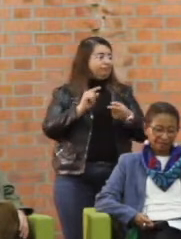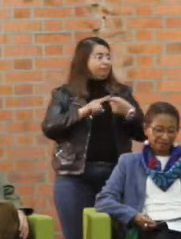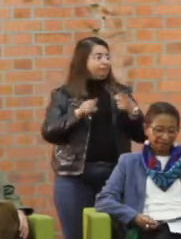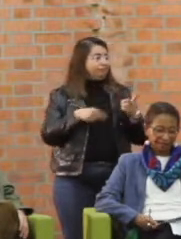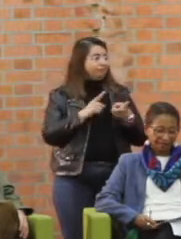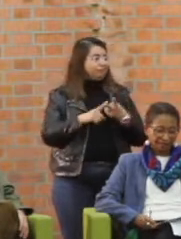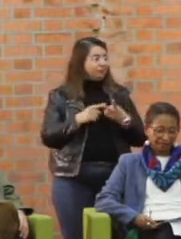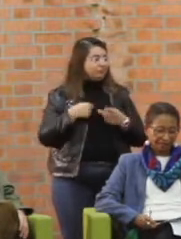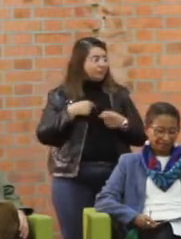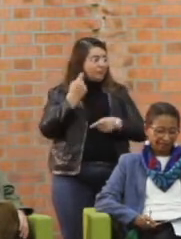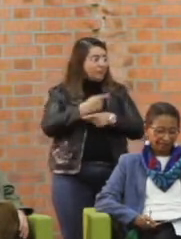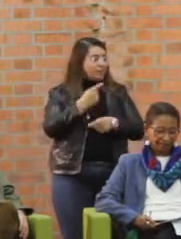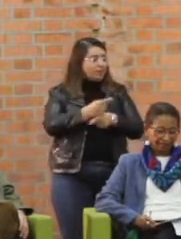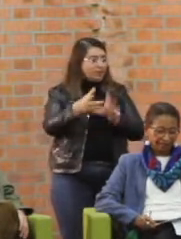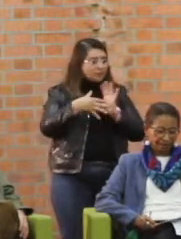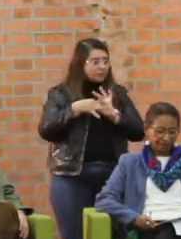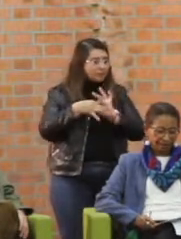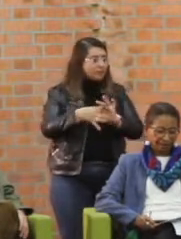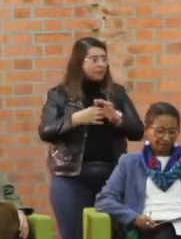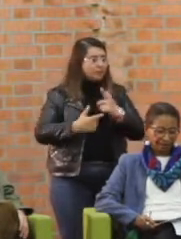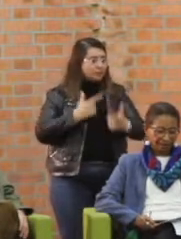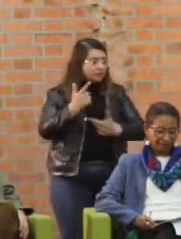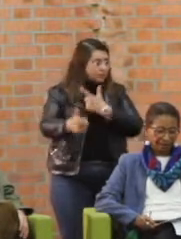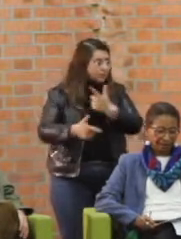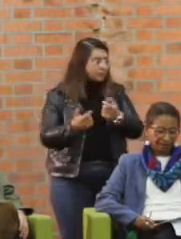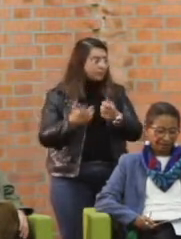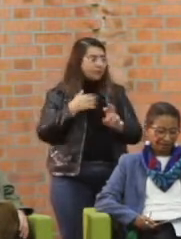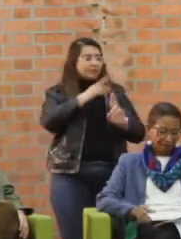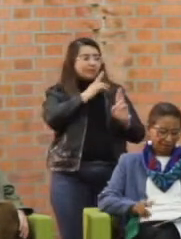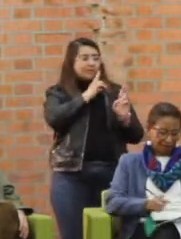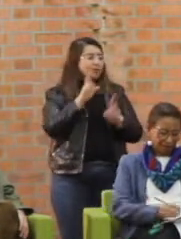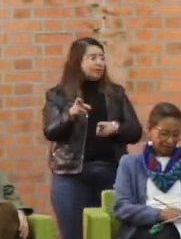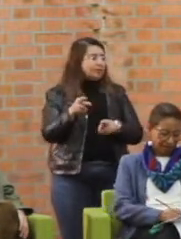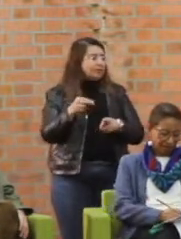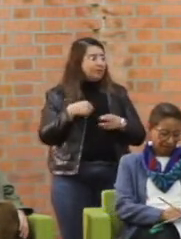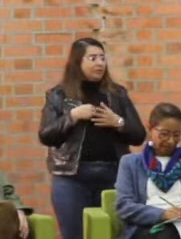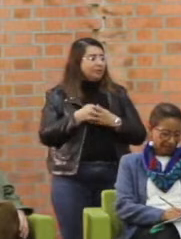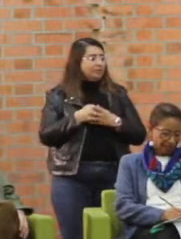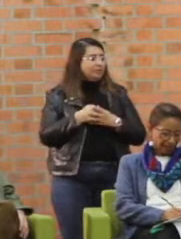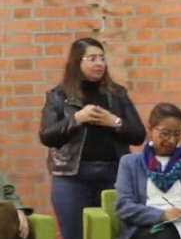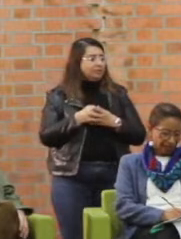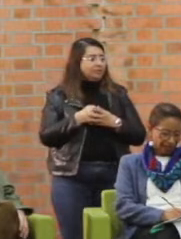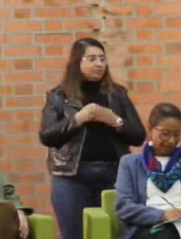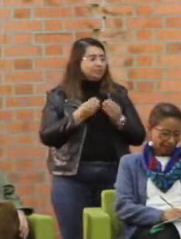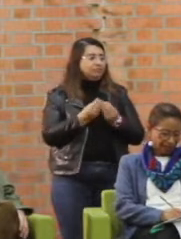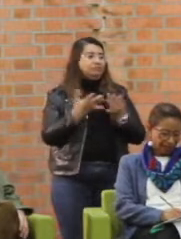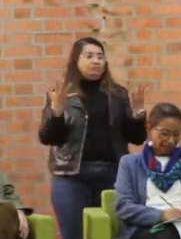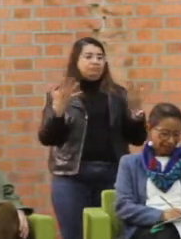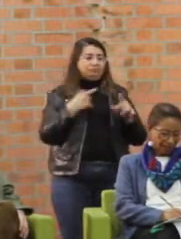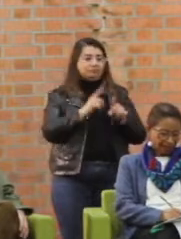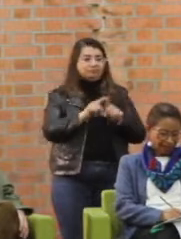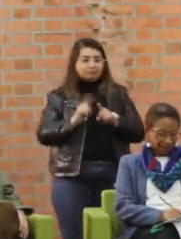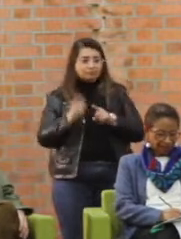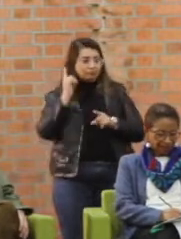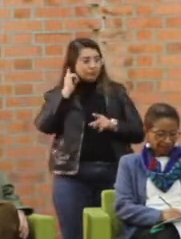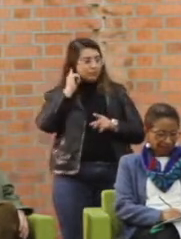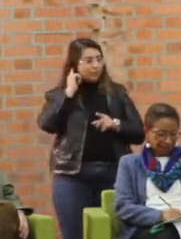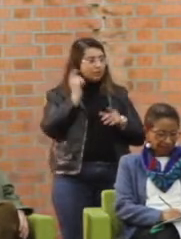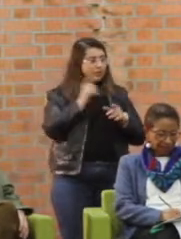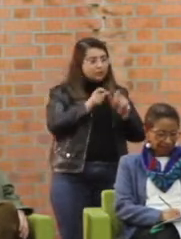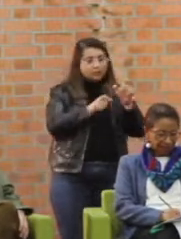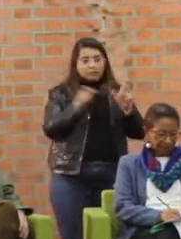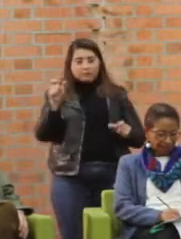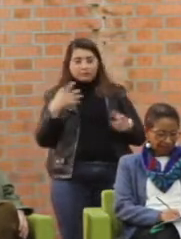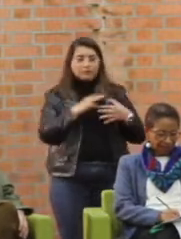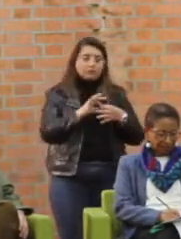un incentivo su función de ser un reconocimiento no tanto en el ámbito académico como en los otros ámbitos porque